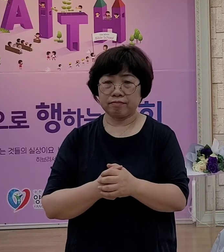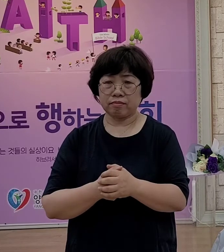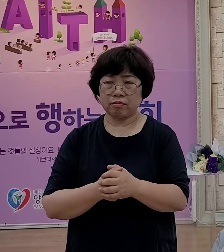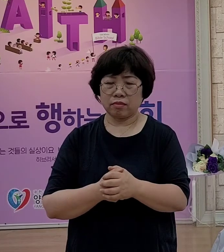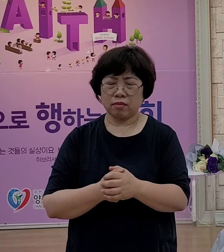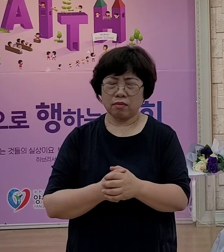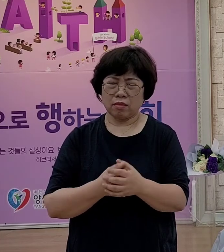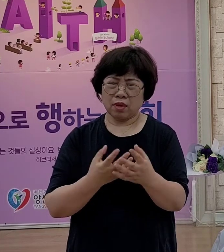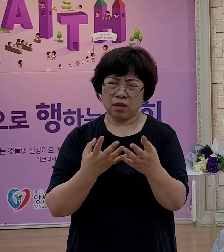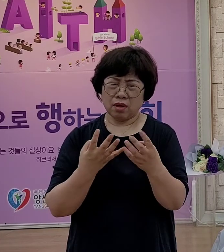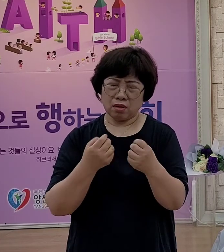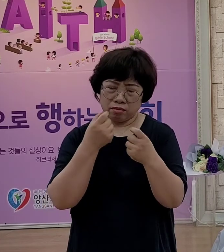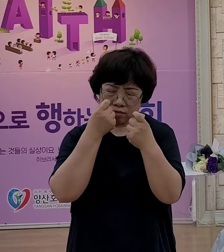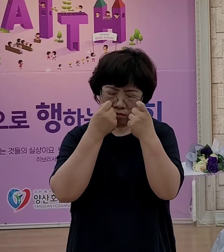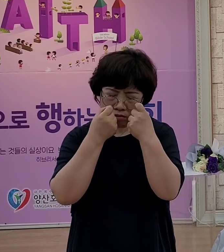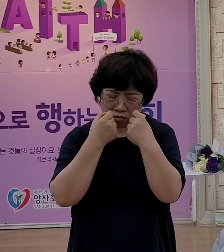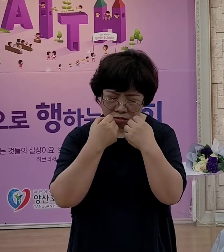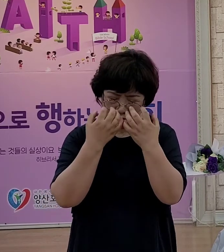얼마나 울었는지 몰라.